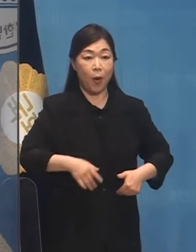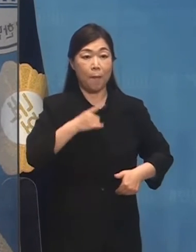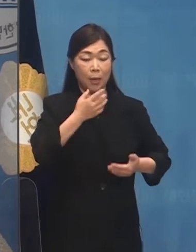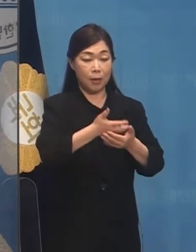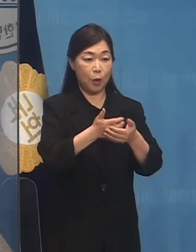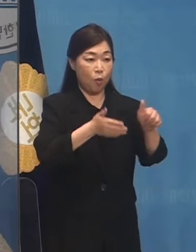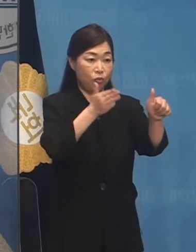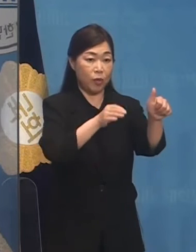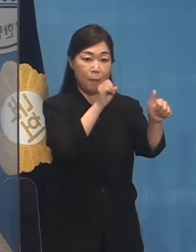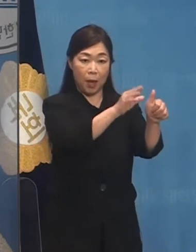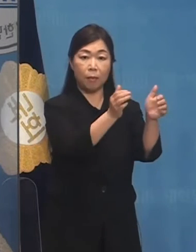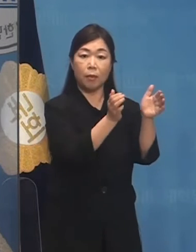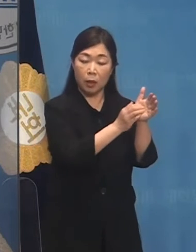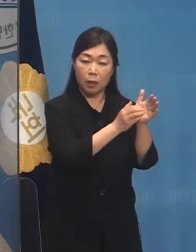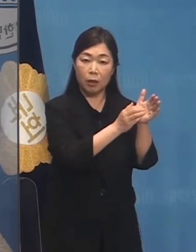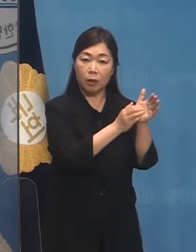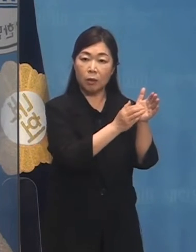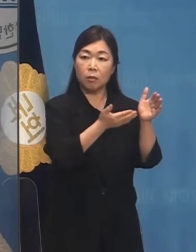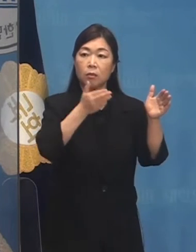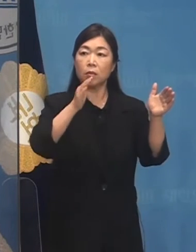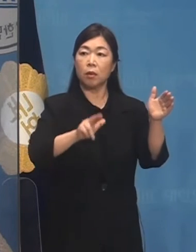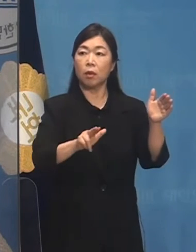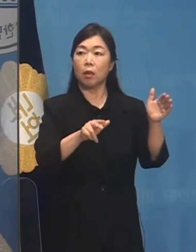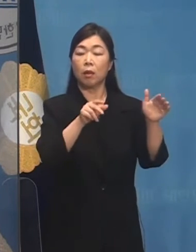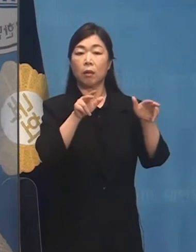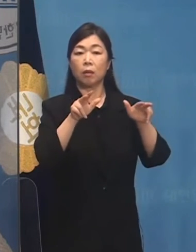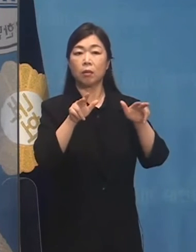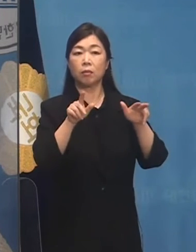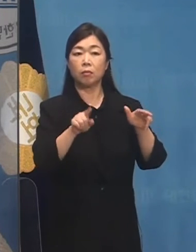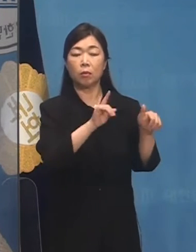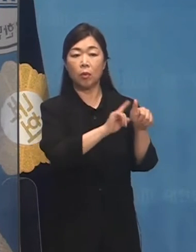자료를 요구해 왔습니다. 그런데